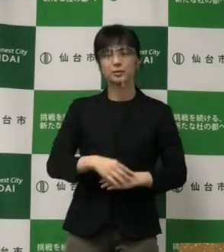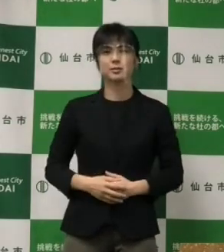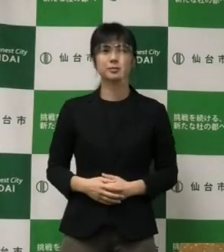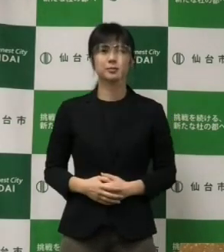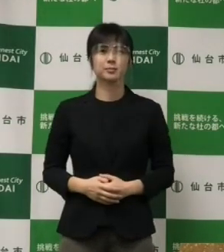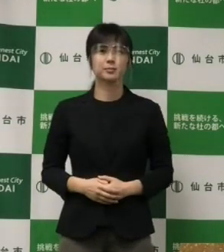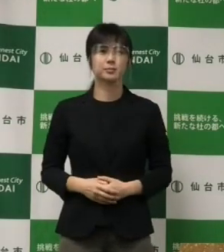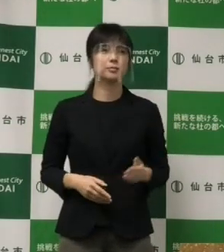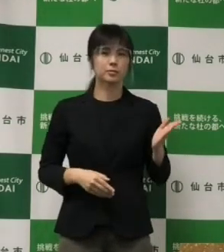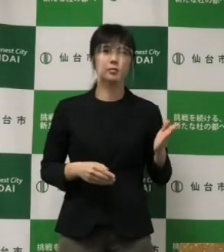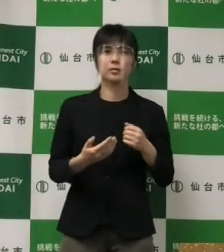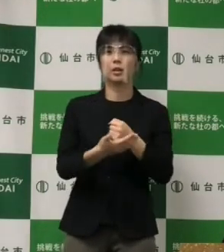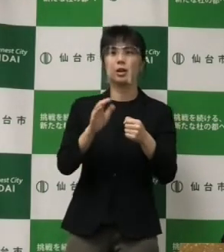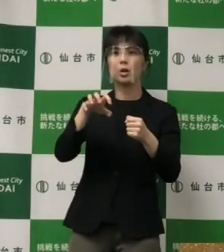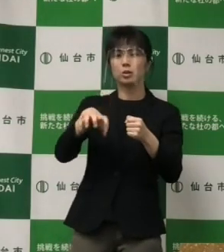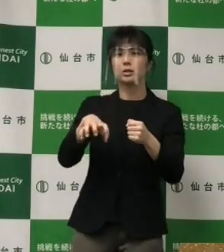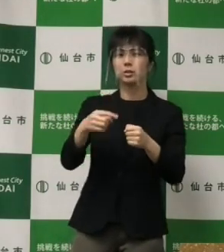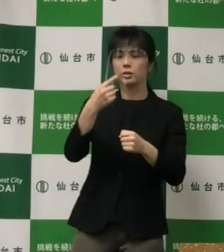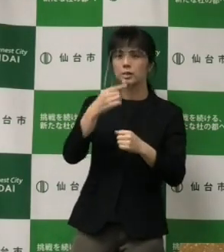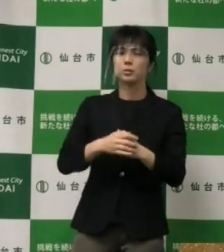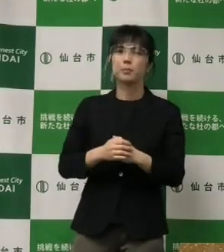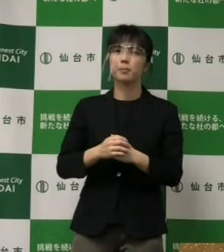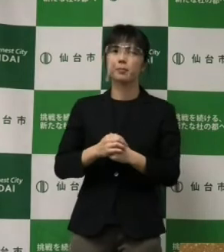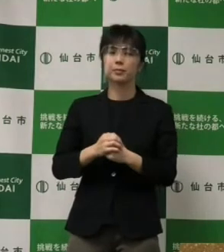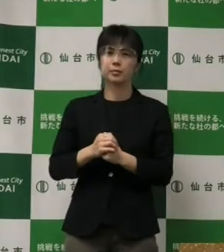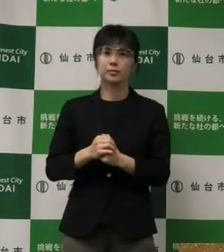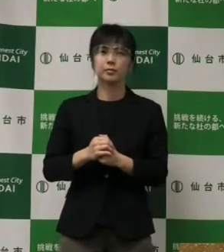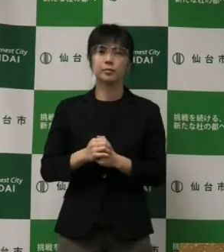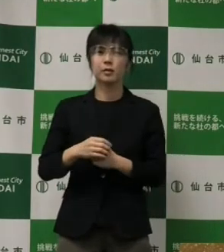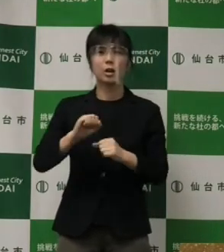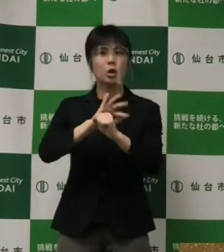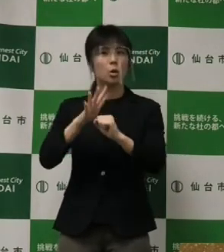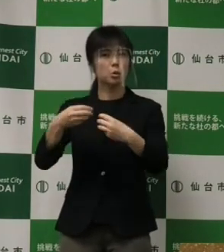い、仙台市保健所でございます。後遺症なんですけれども、